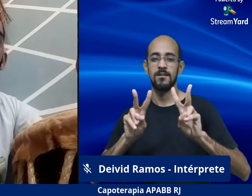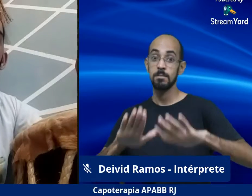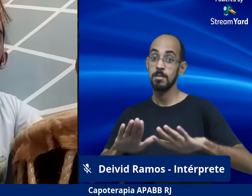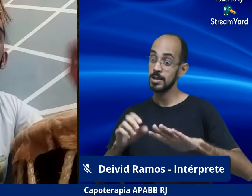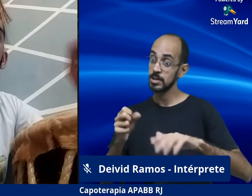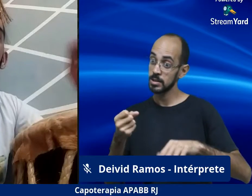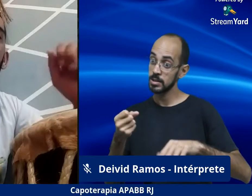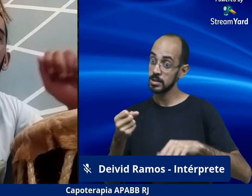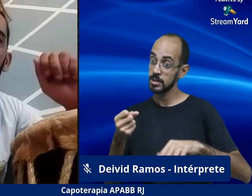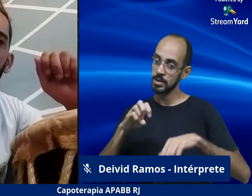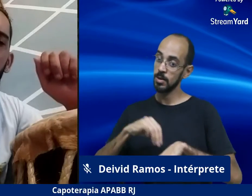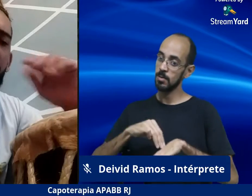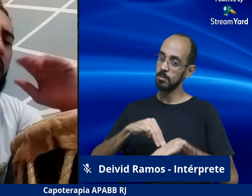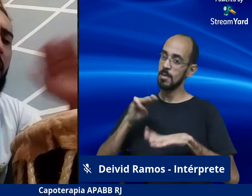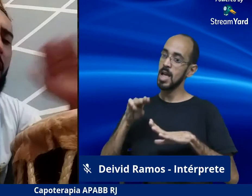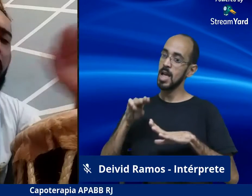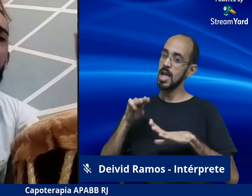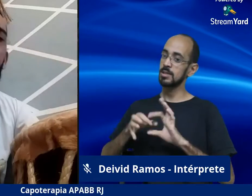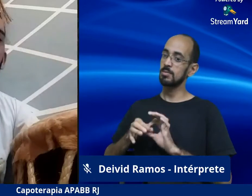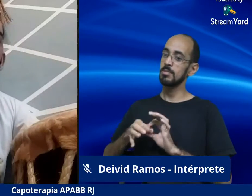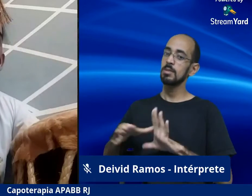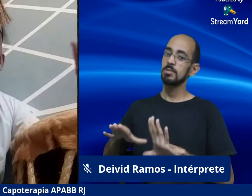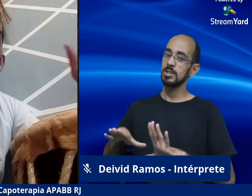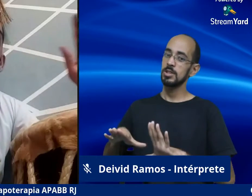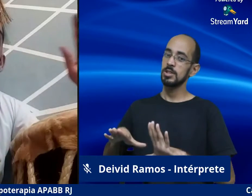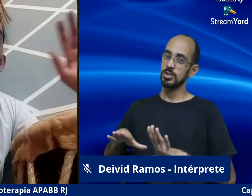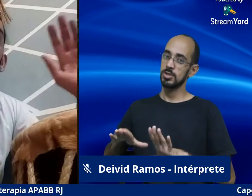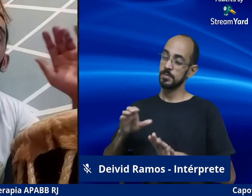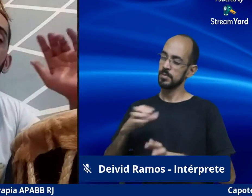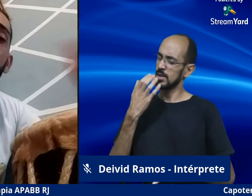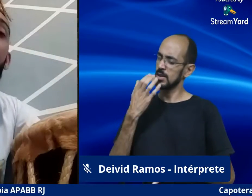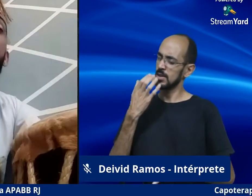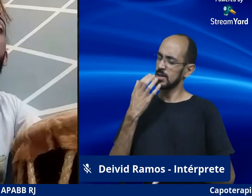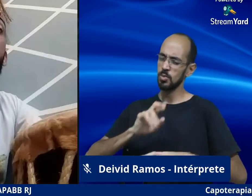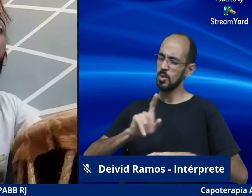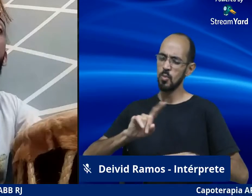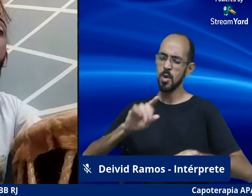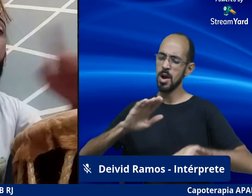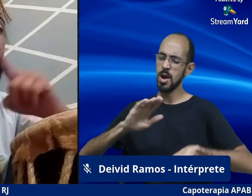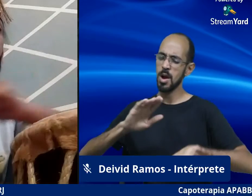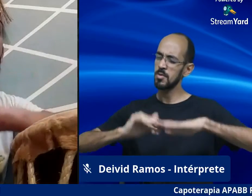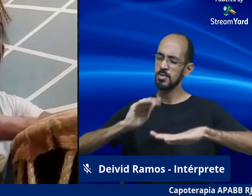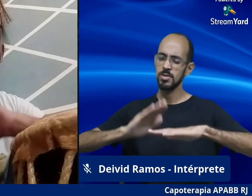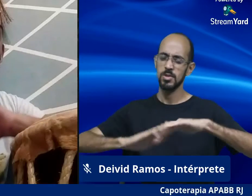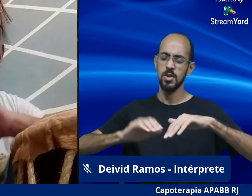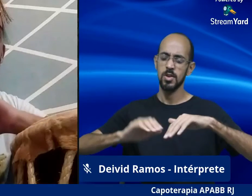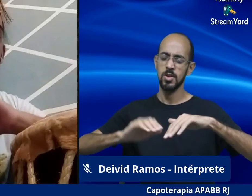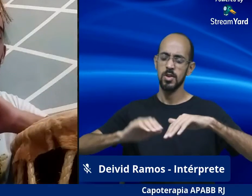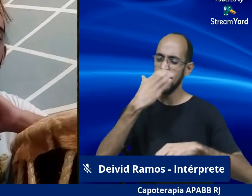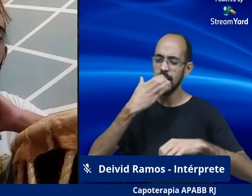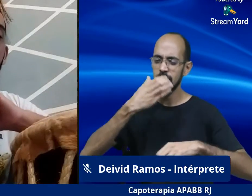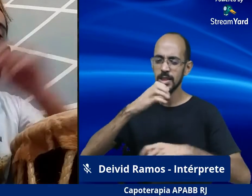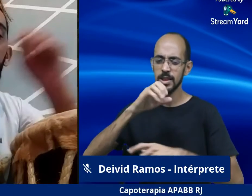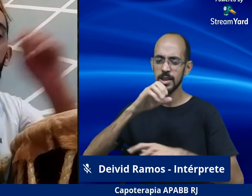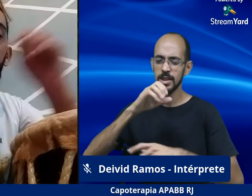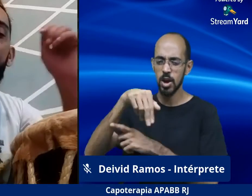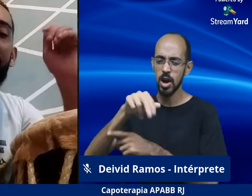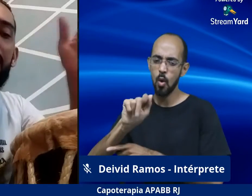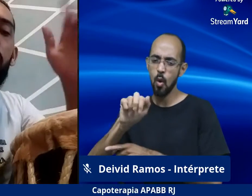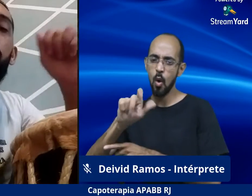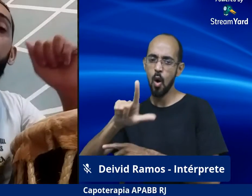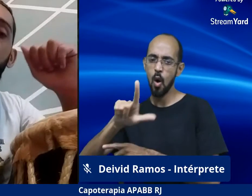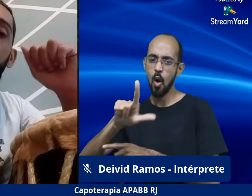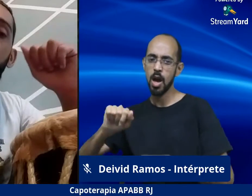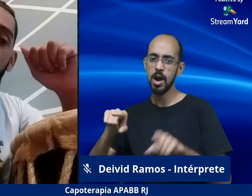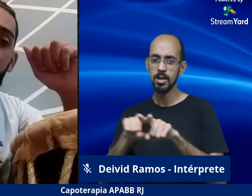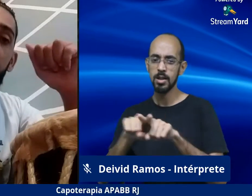permitir. Cantador não é cantor, canta de Angola ao maculelê. É vibração